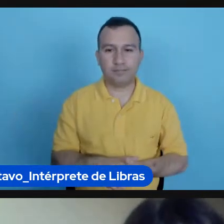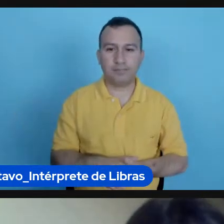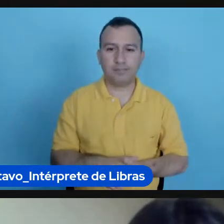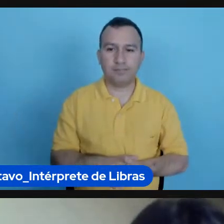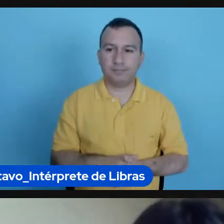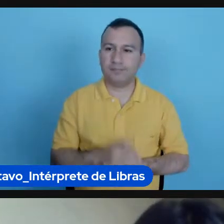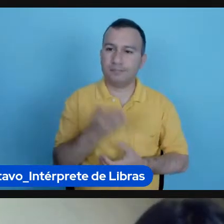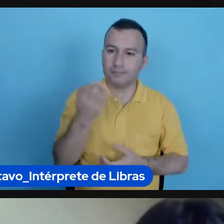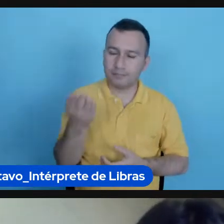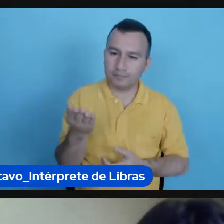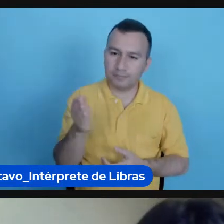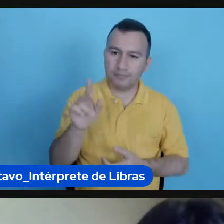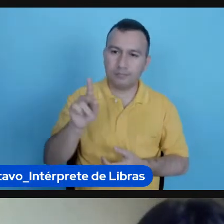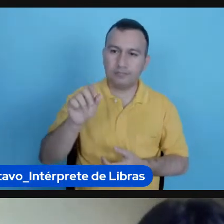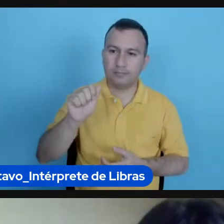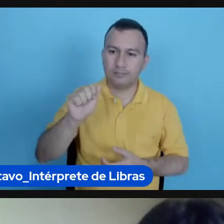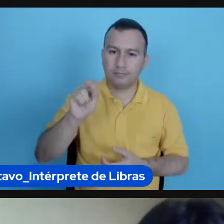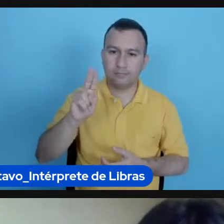comentar, Paulo?